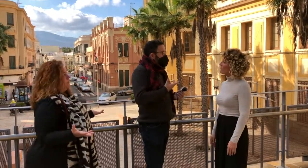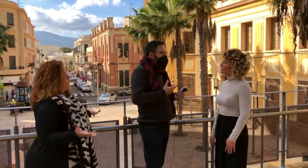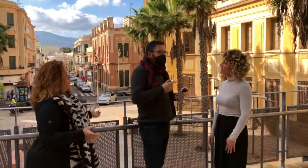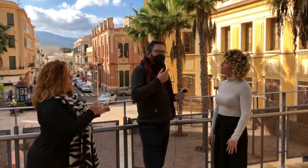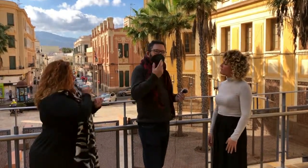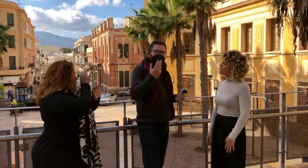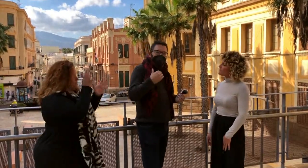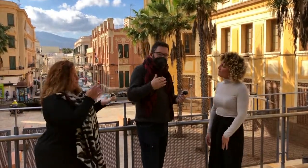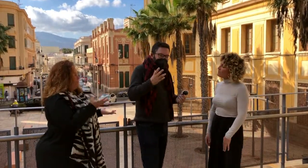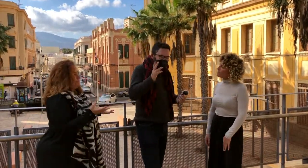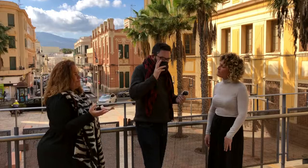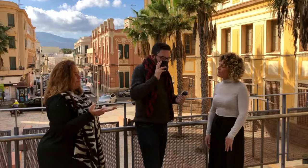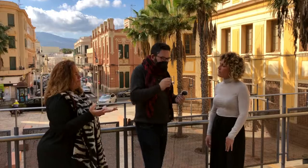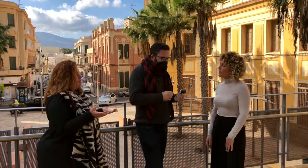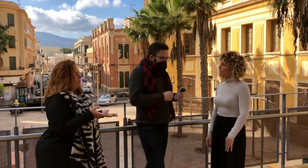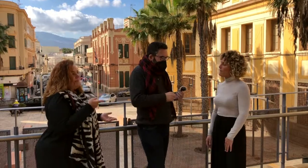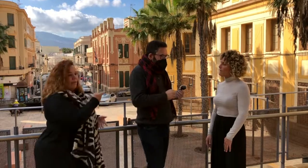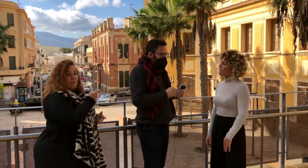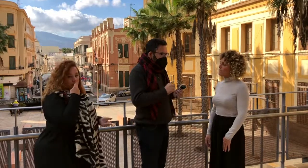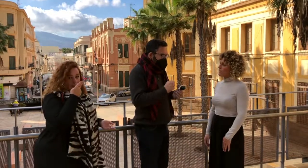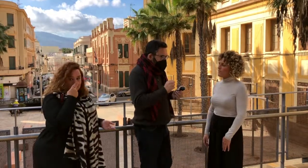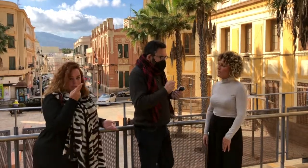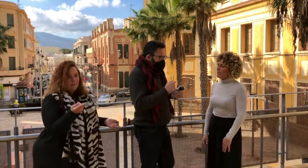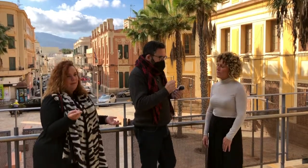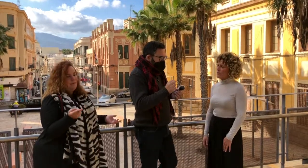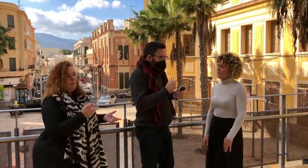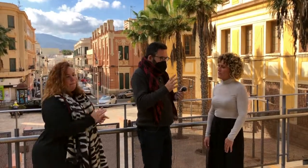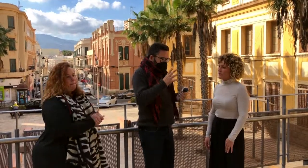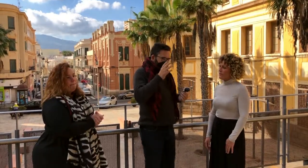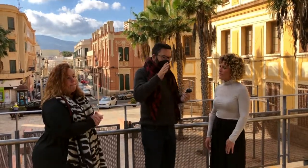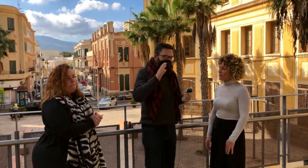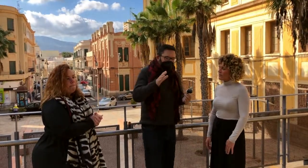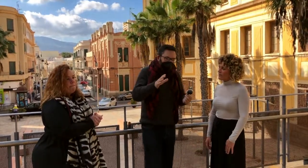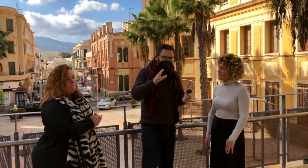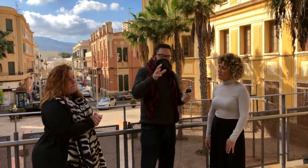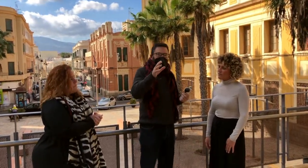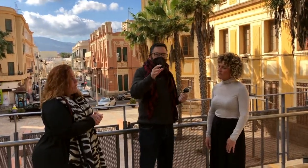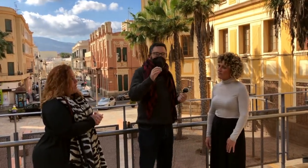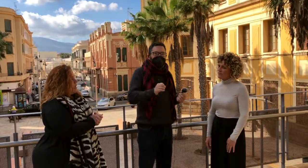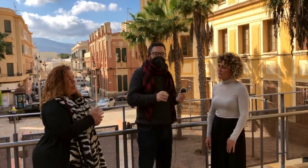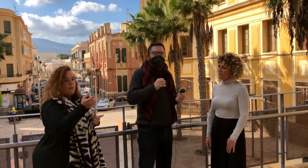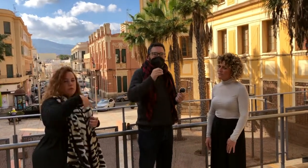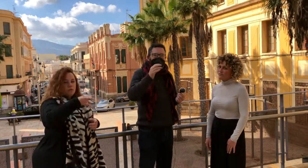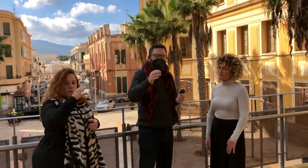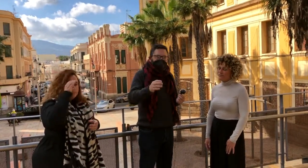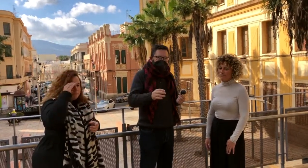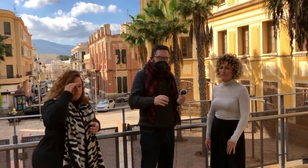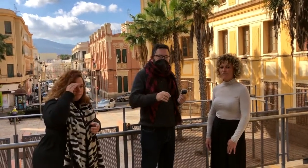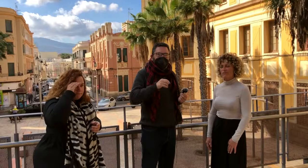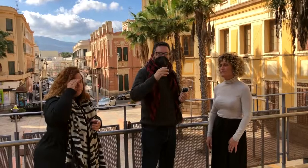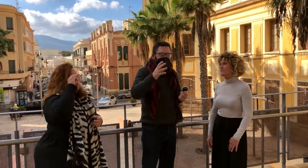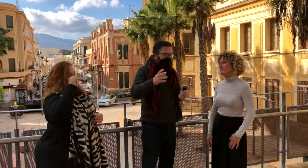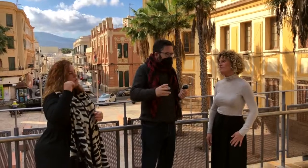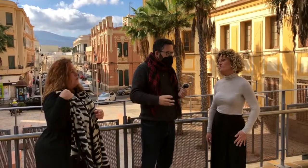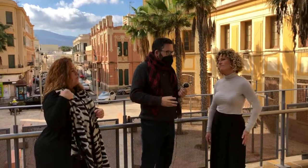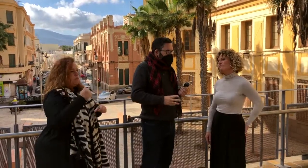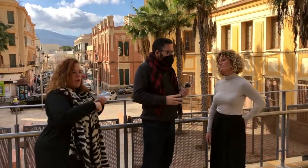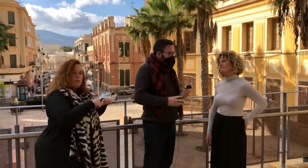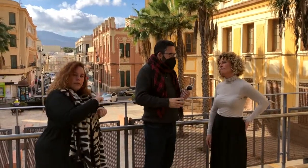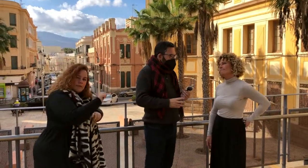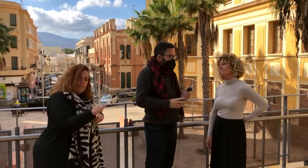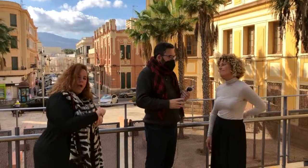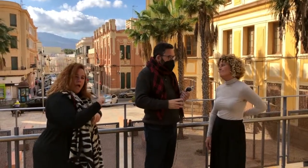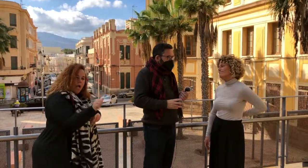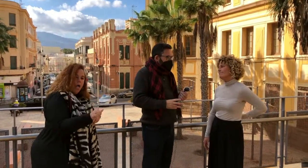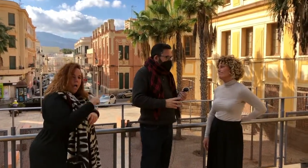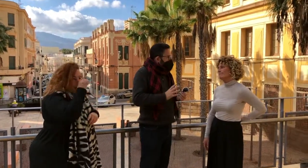lo que estás diciendo, ¿lo ves? Estas cosas son lo interesante, y yo creo que a los hondarreños y hondarreñas, eso que nos estáis siguiendo cada semana y viendo todo